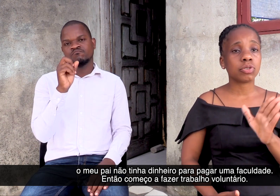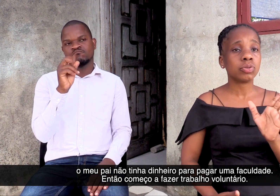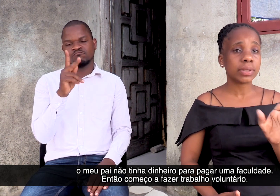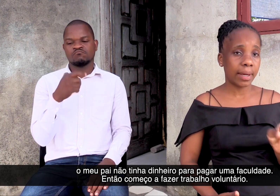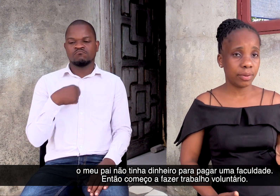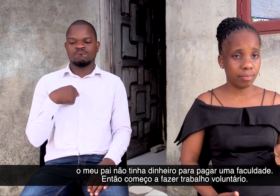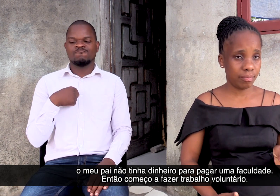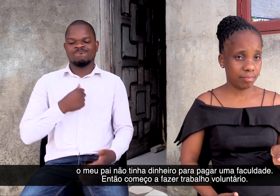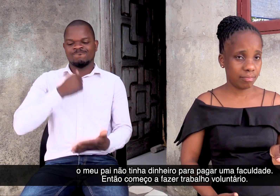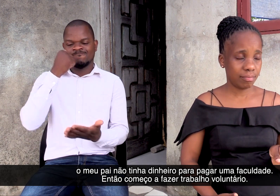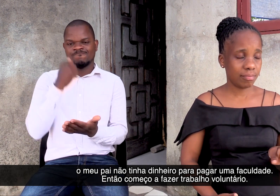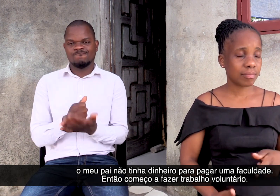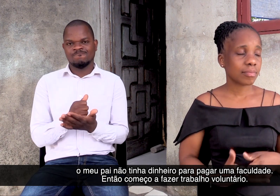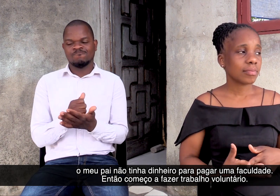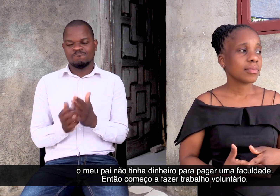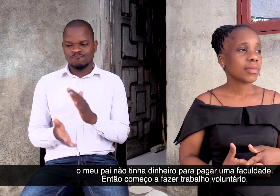trabalho voluntário.